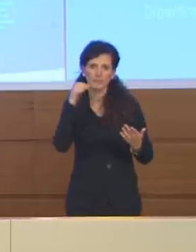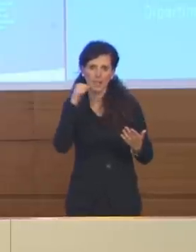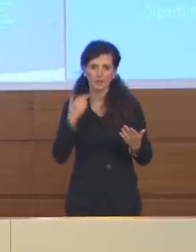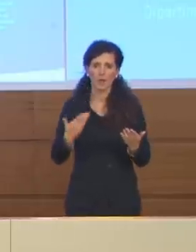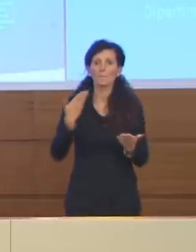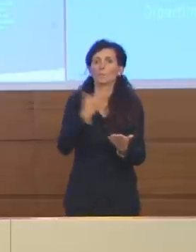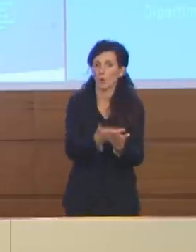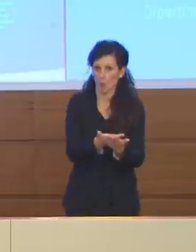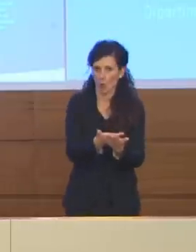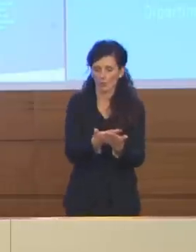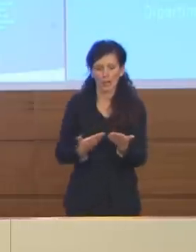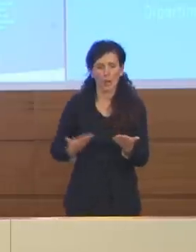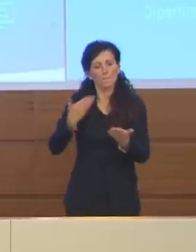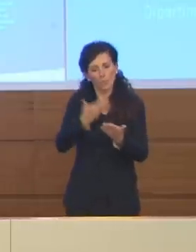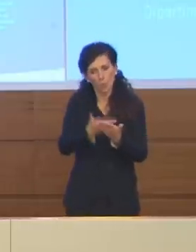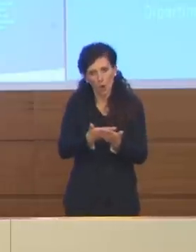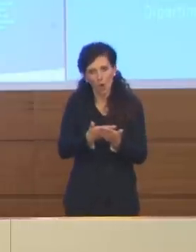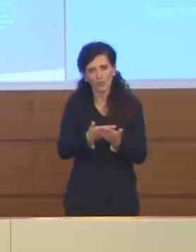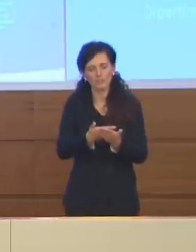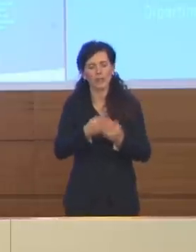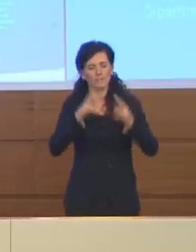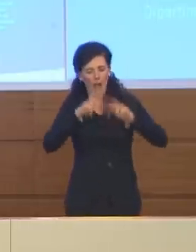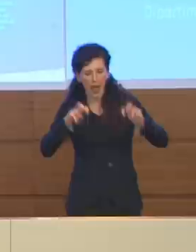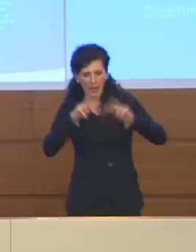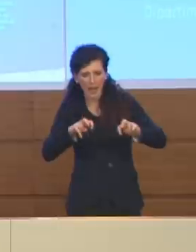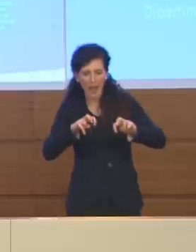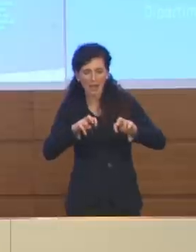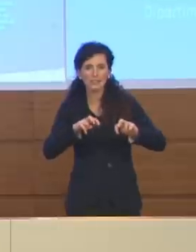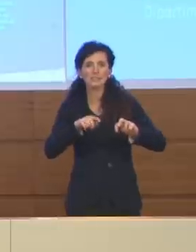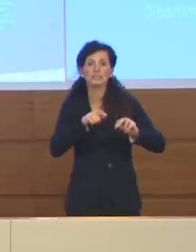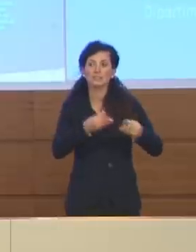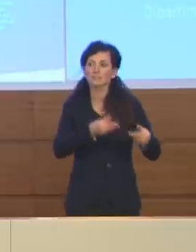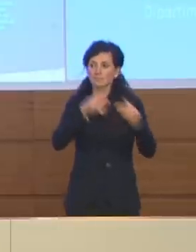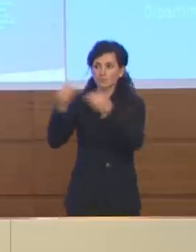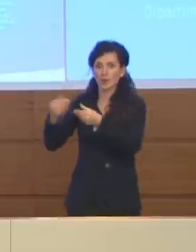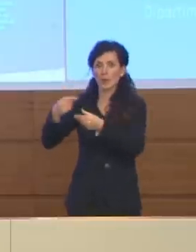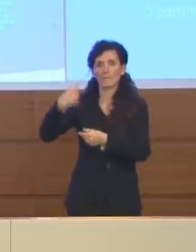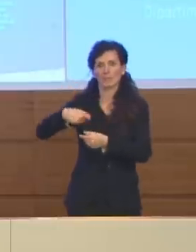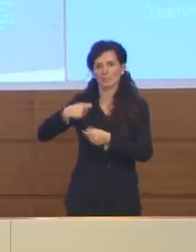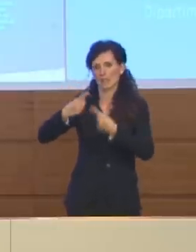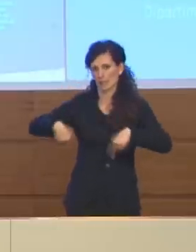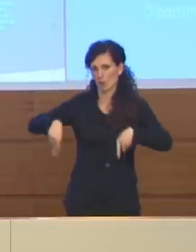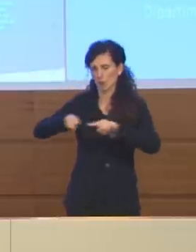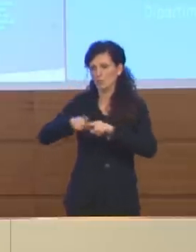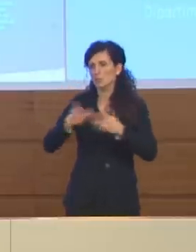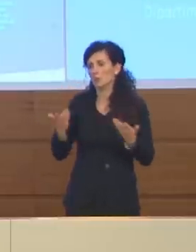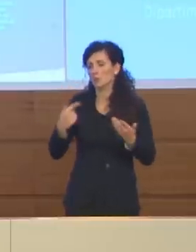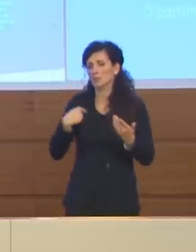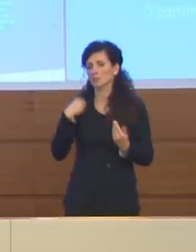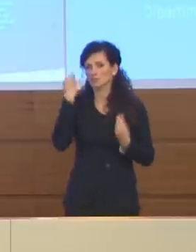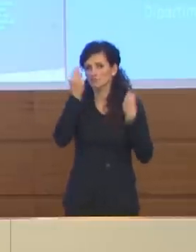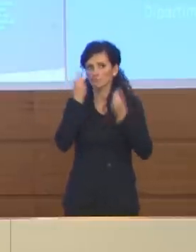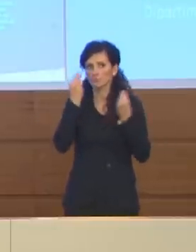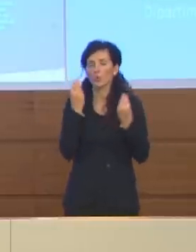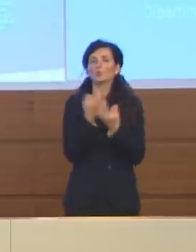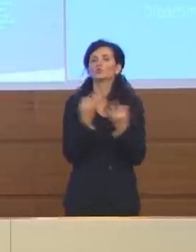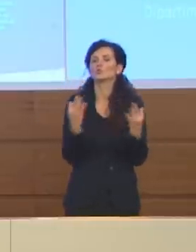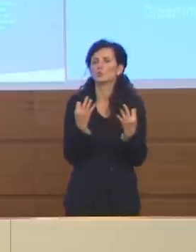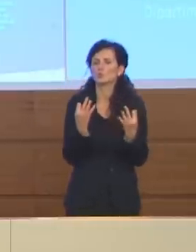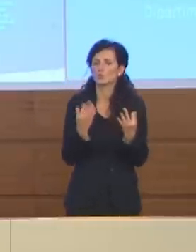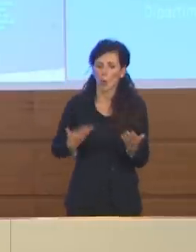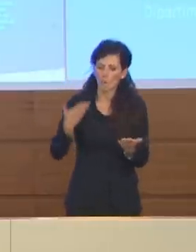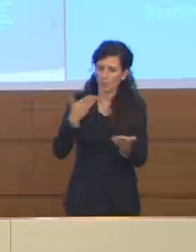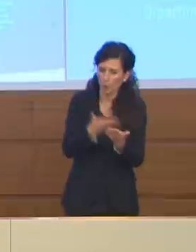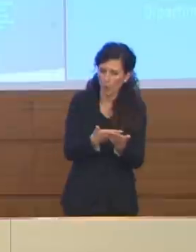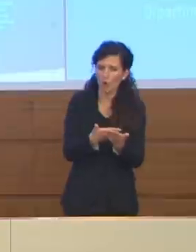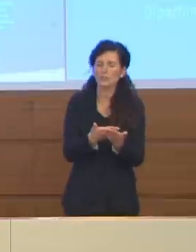governo per il presidente del consiglio dei ministri e quindi credo che sia giusto doveroso esporre queste proposte questi